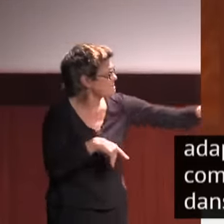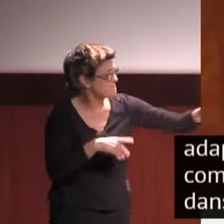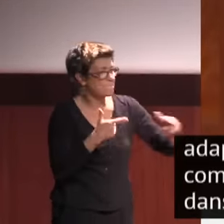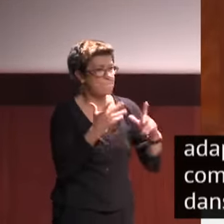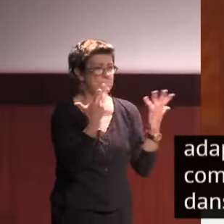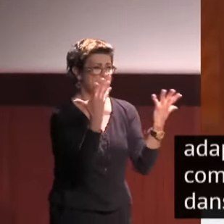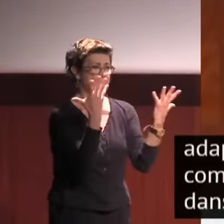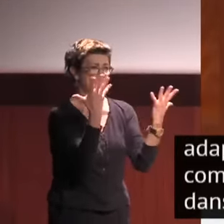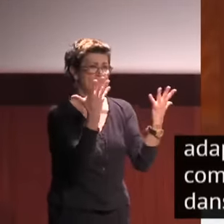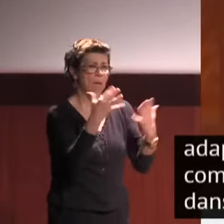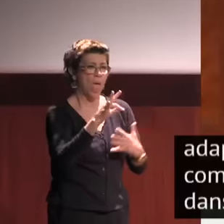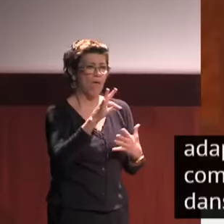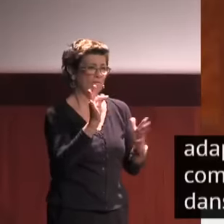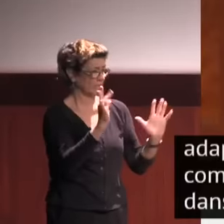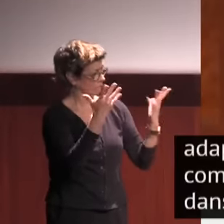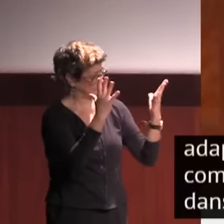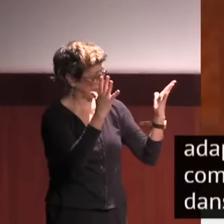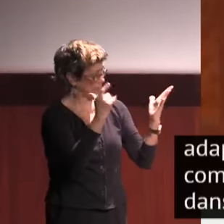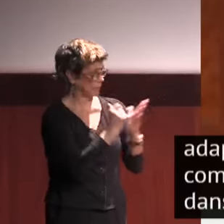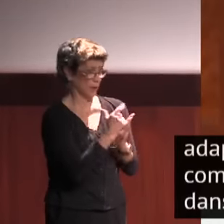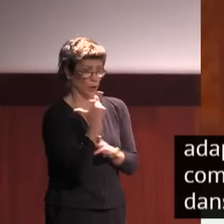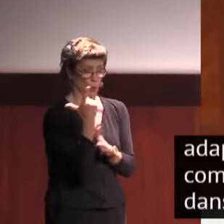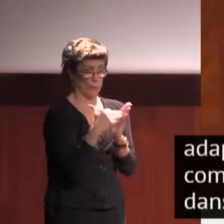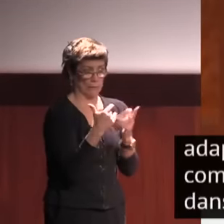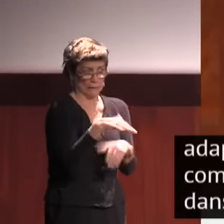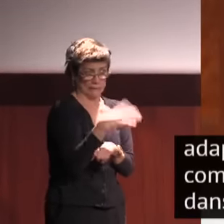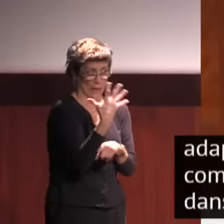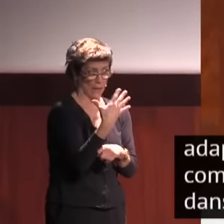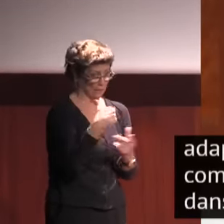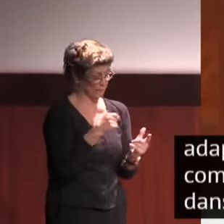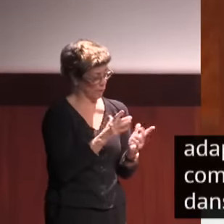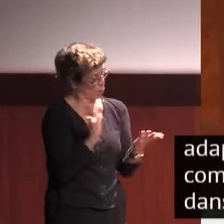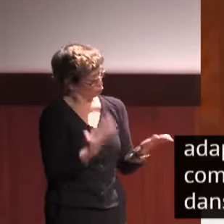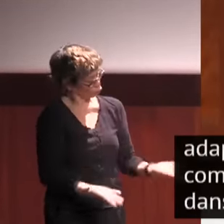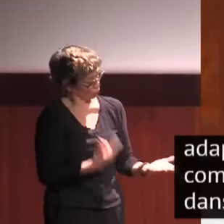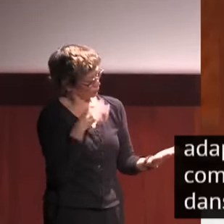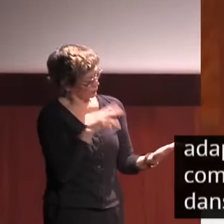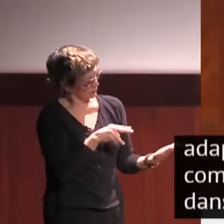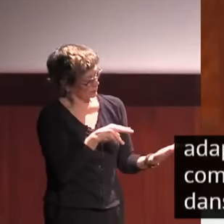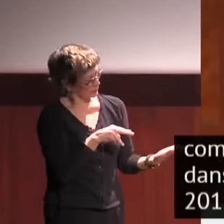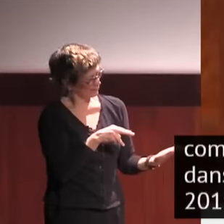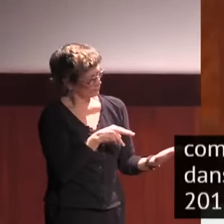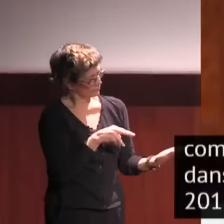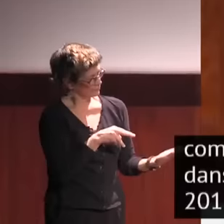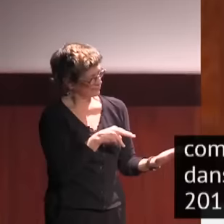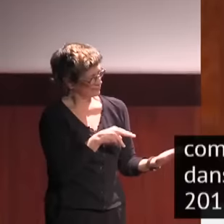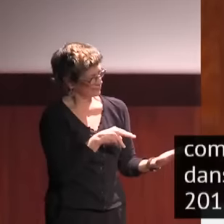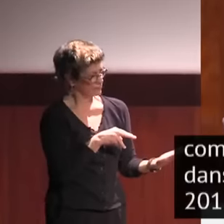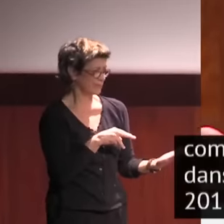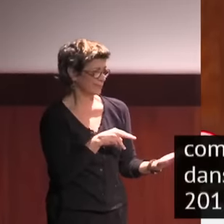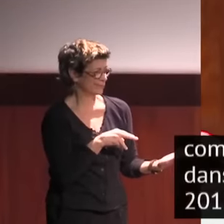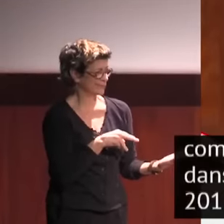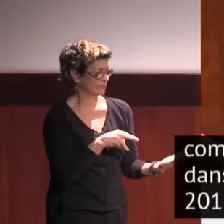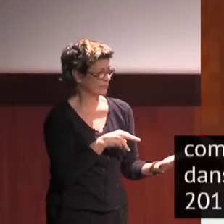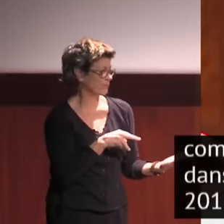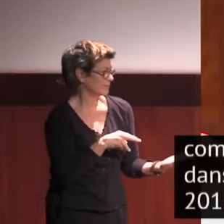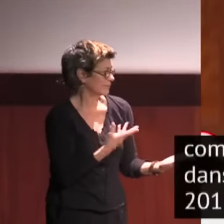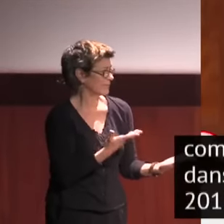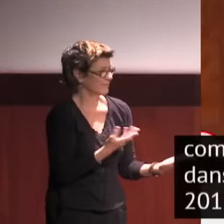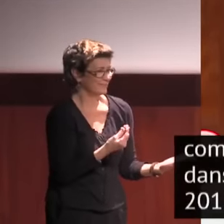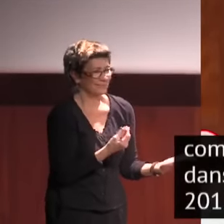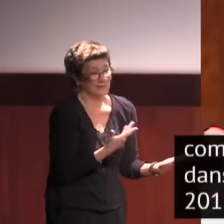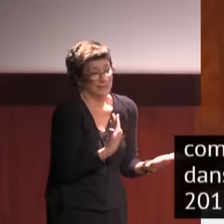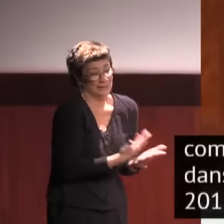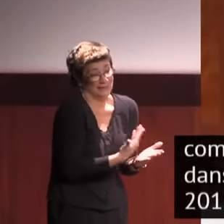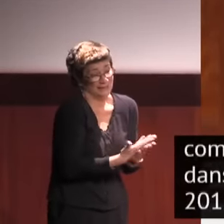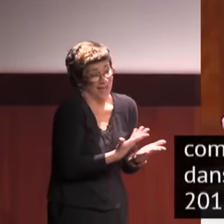aujourd'hui, les mains fertiles, c'était en 2015. Aujourd'hui, quand je les vois, je me dis, ouais, on aurait pu faire autrement. Mais ça, c'est la question de la